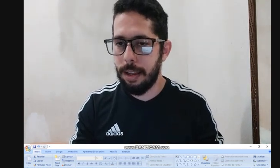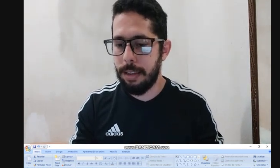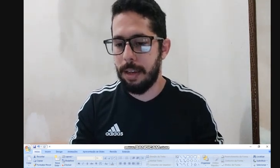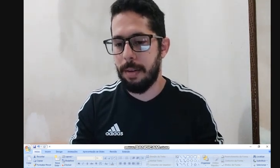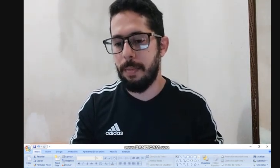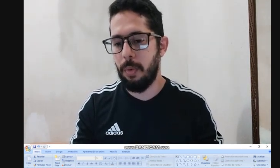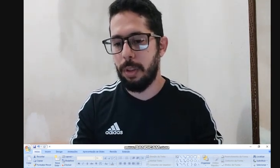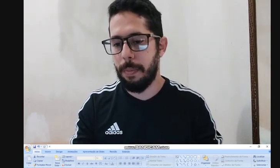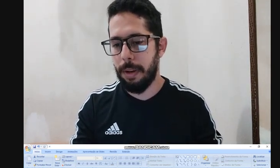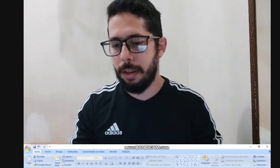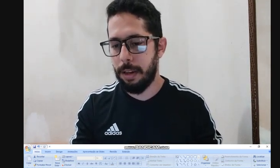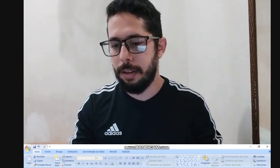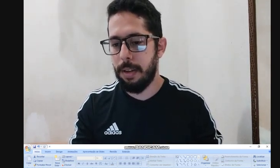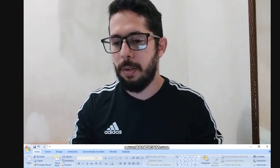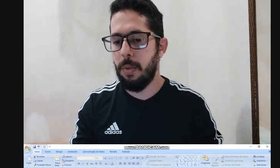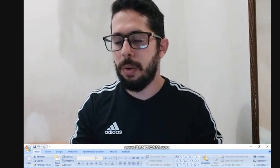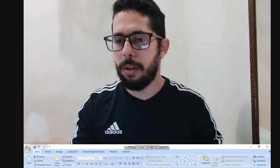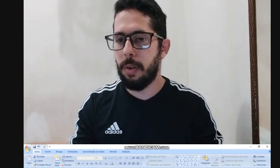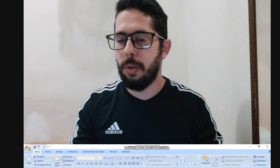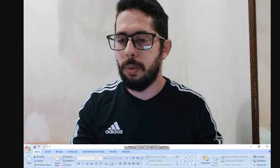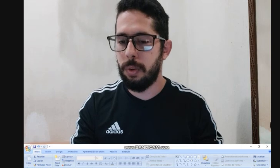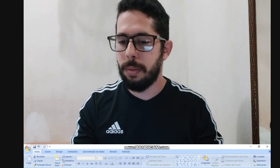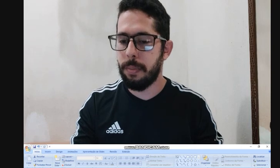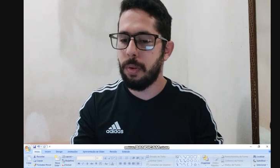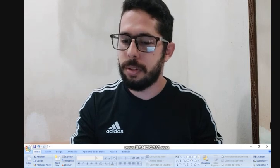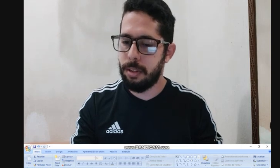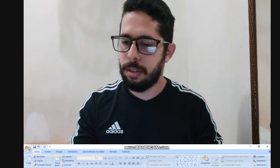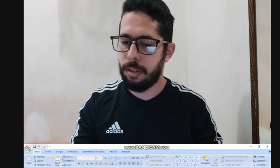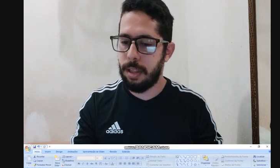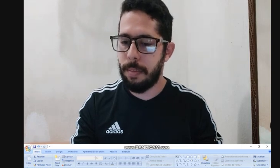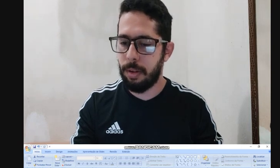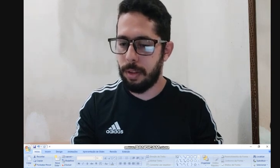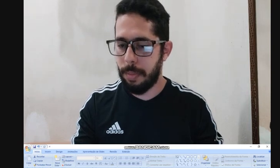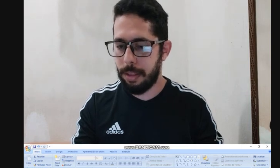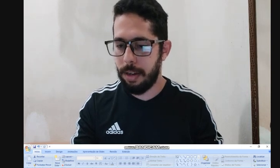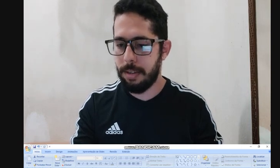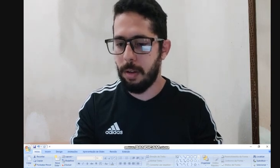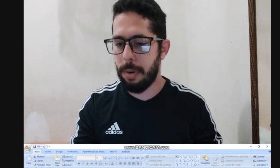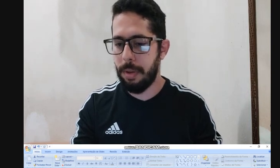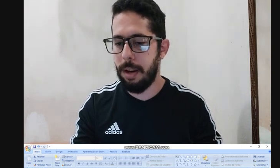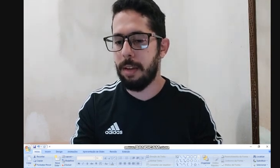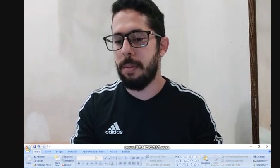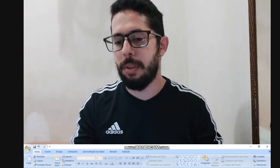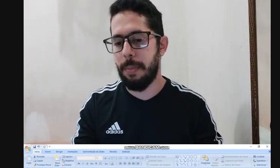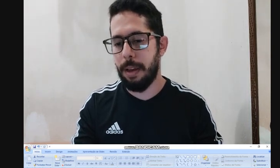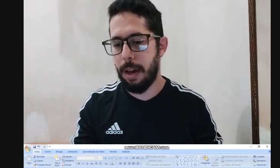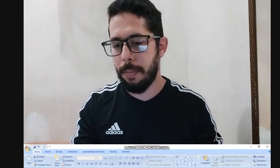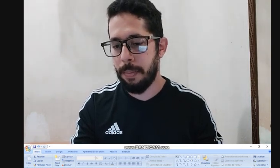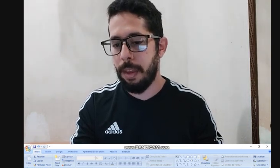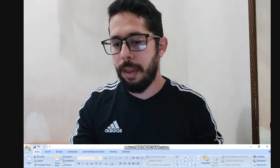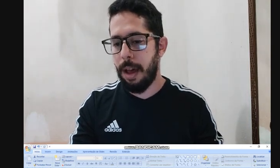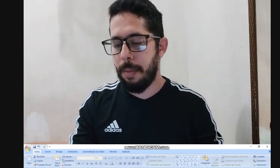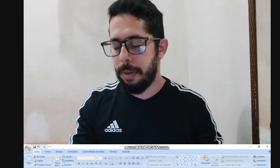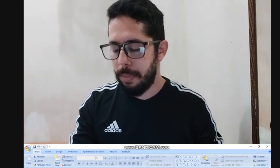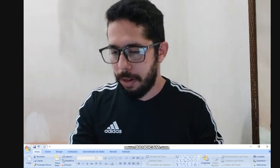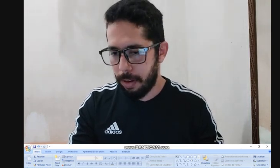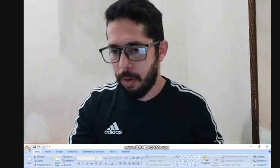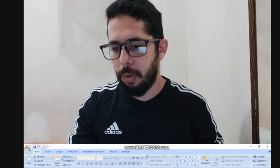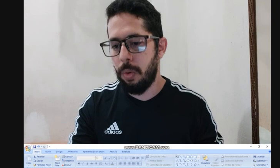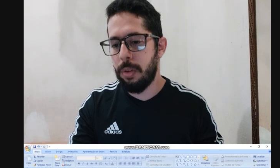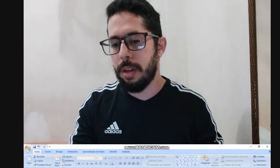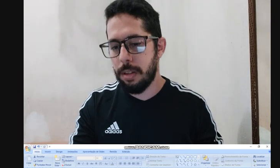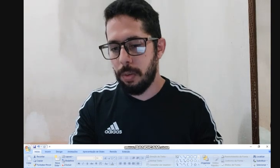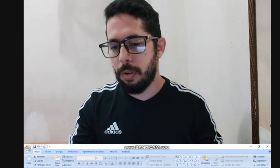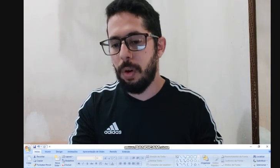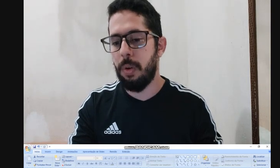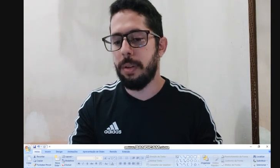cada linha multiplica uma coluna, ou seja, dá uma outra matriz. Então, a primeira linha vai multiplicar a primeira